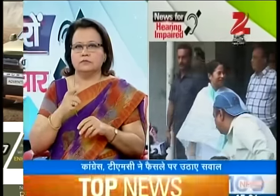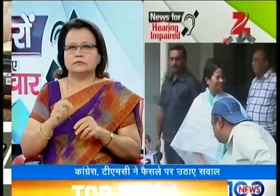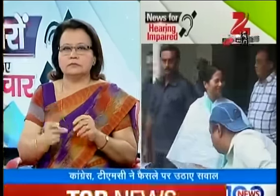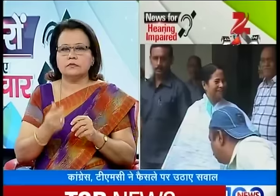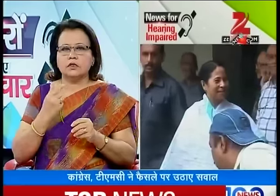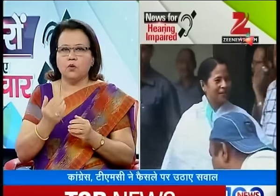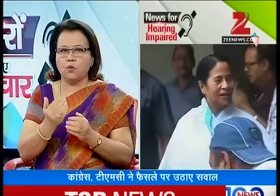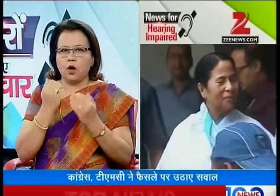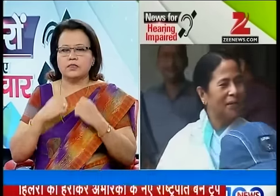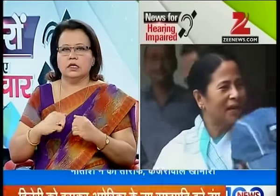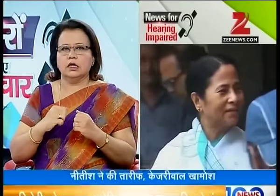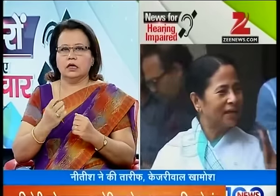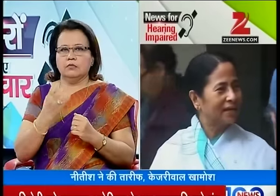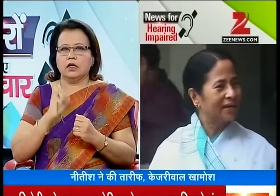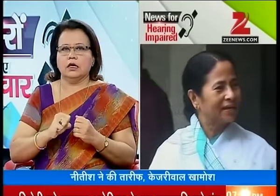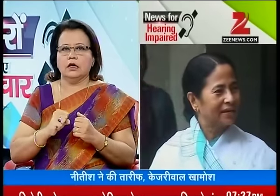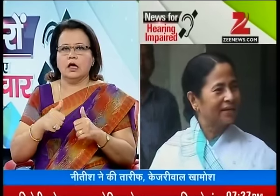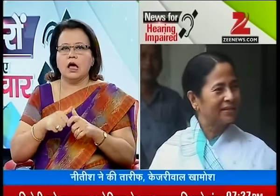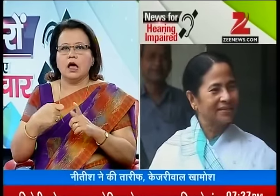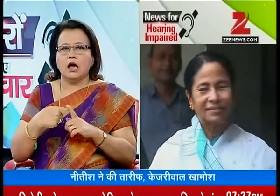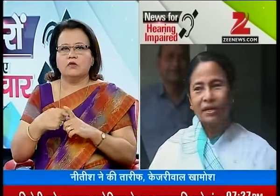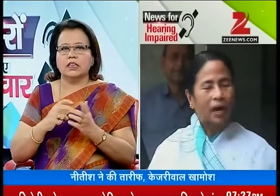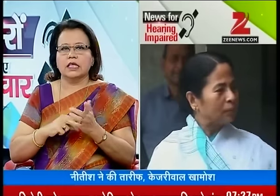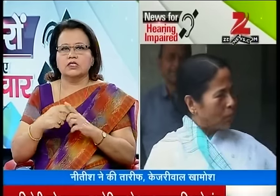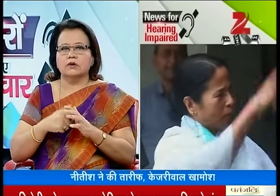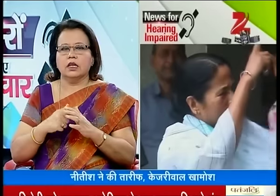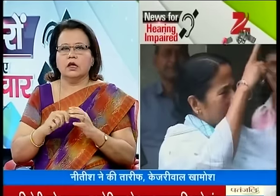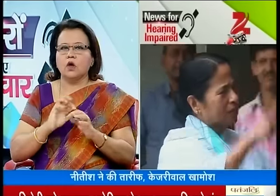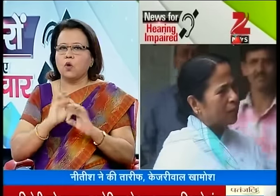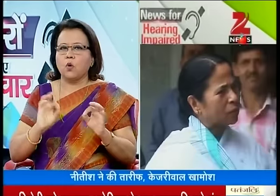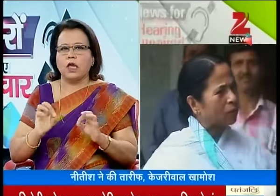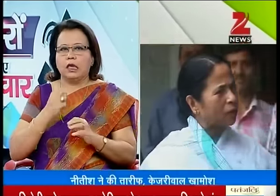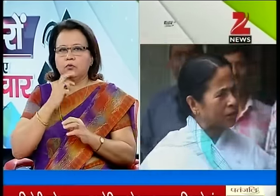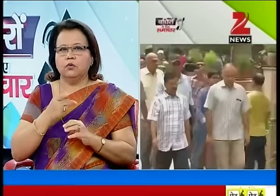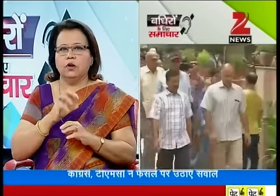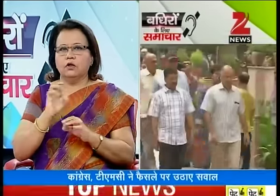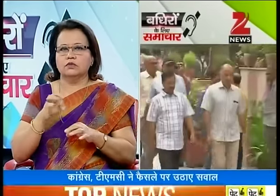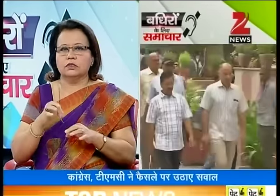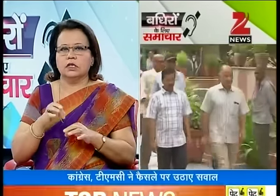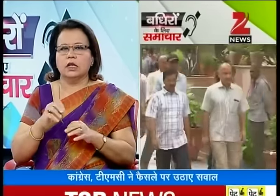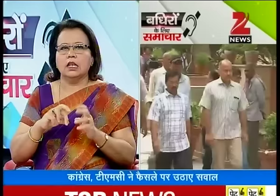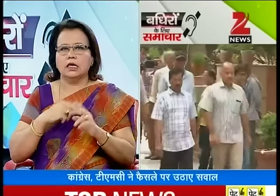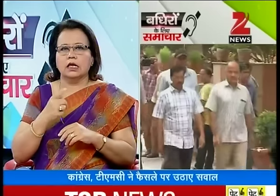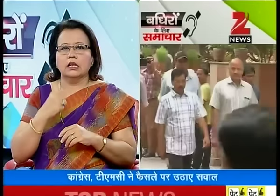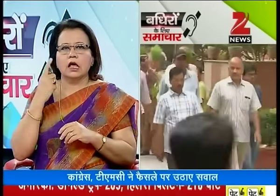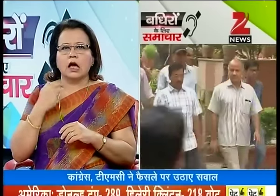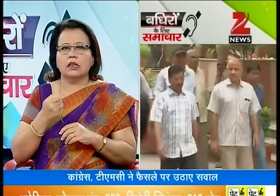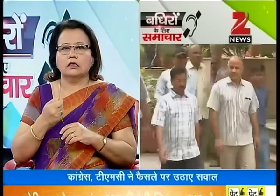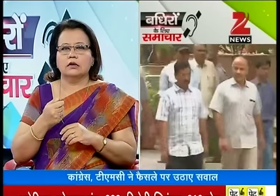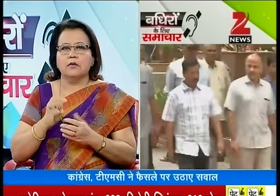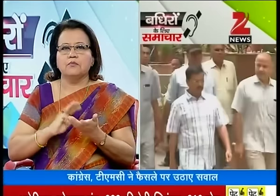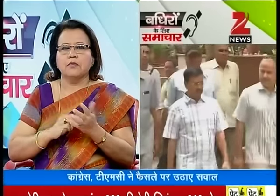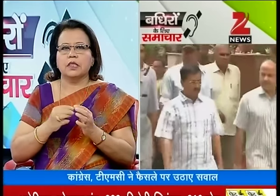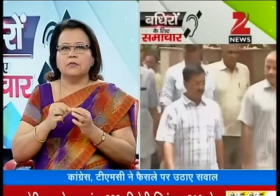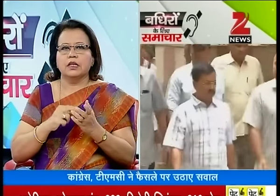है, इसे तुरंत वापस लेने की मांग की है। अरविंद केजरीवाल ने कोई प्रतिक्रिया तो नहीं दी, लेकिन